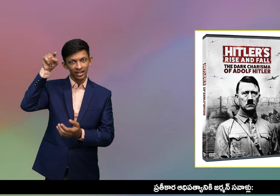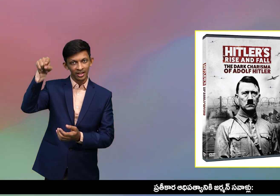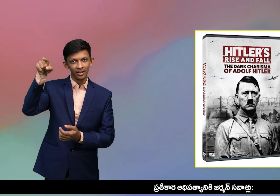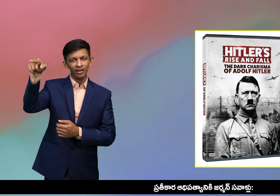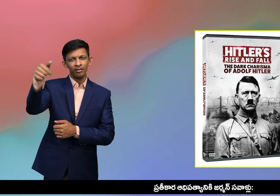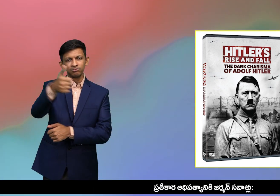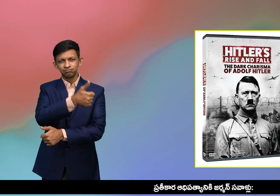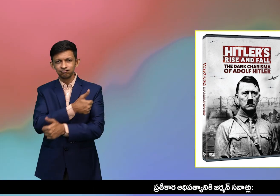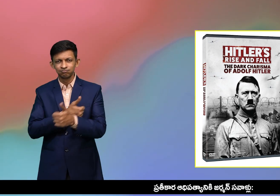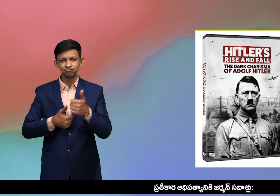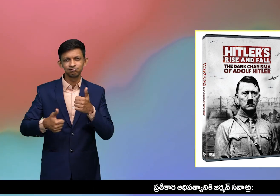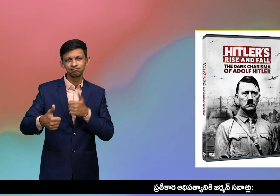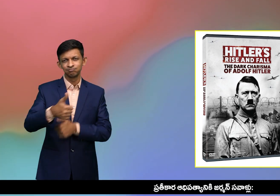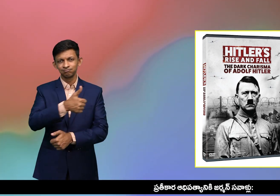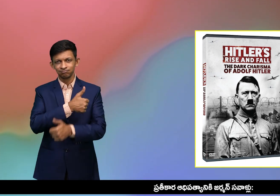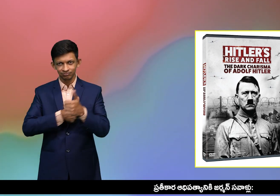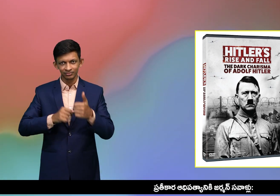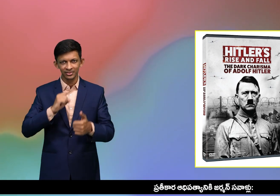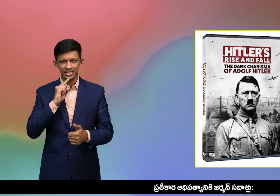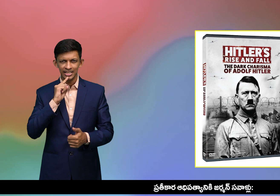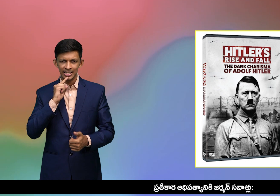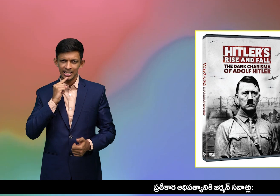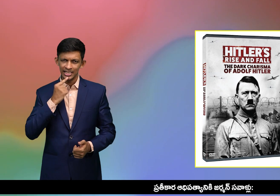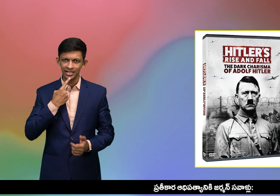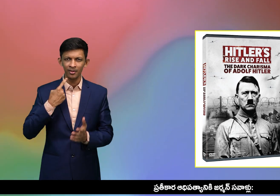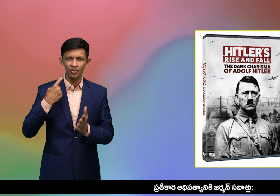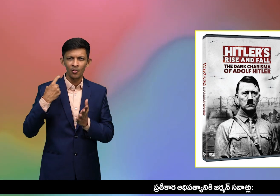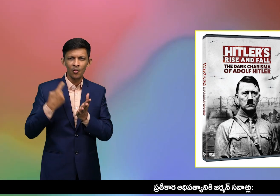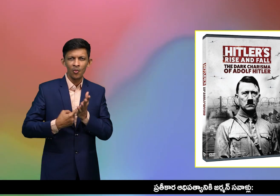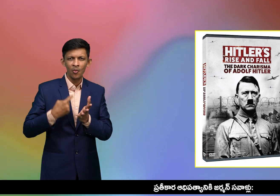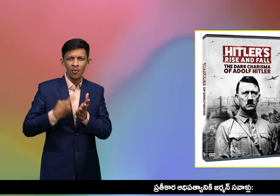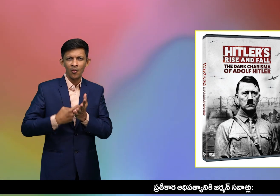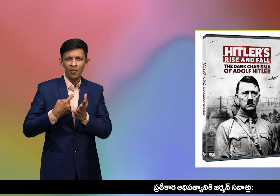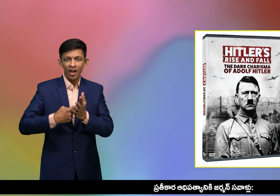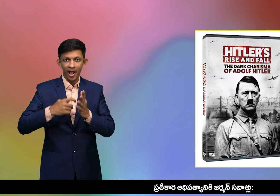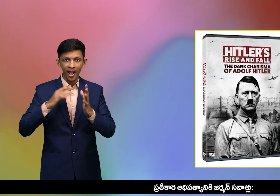ప్రతీకార ఆధిపత్యానికి జర్మన్ సవాళ్లు.